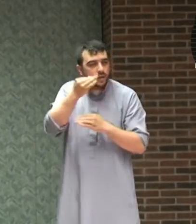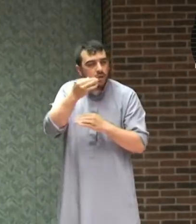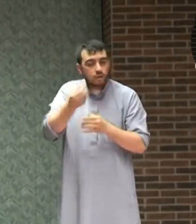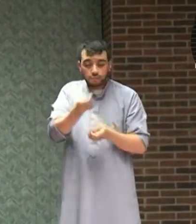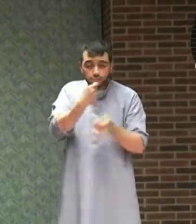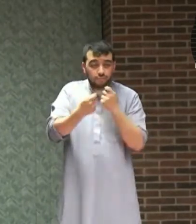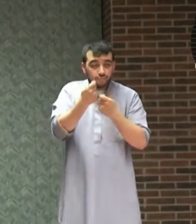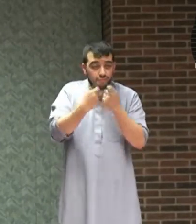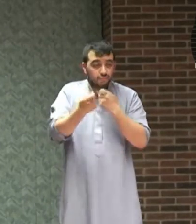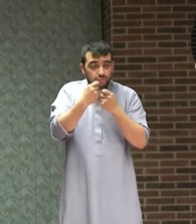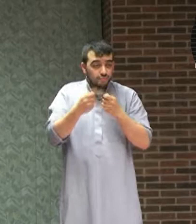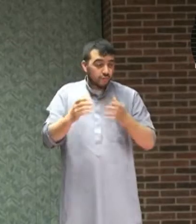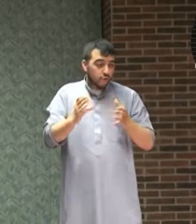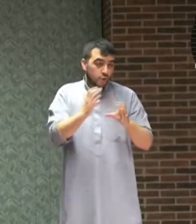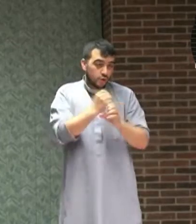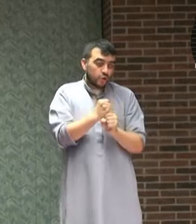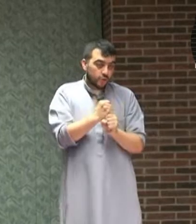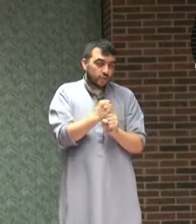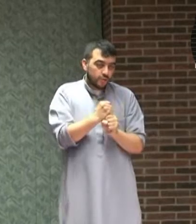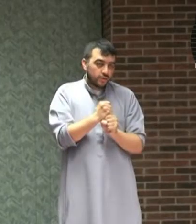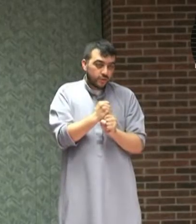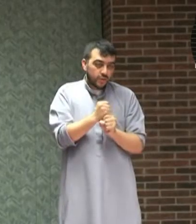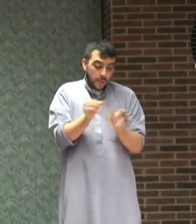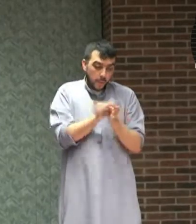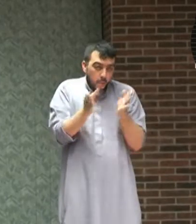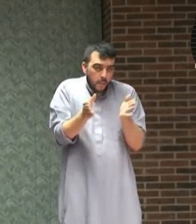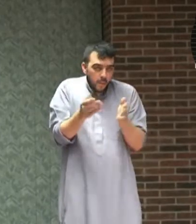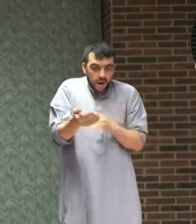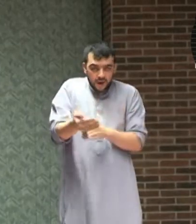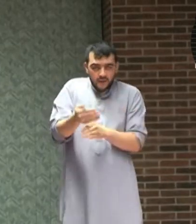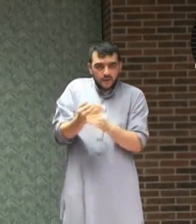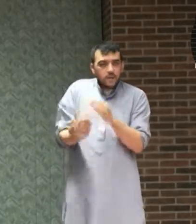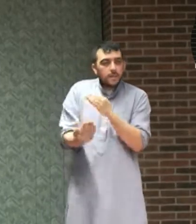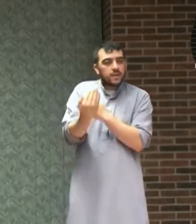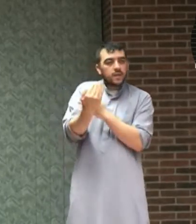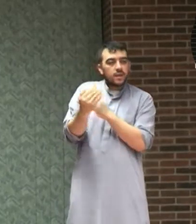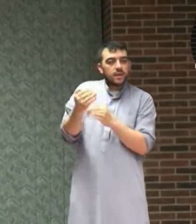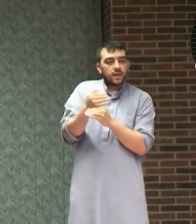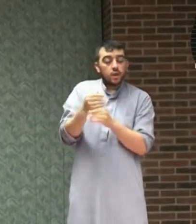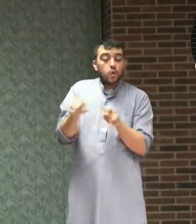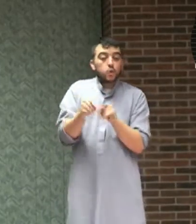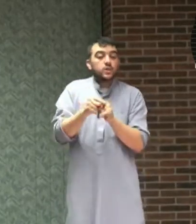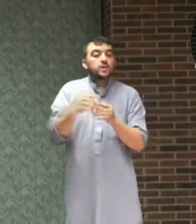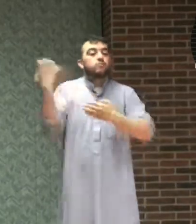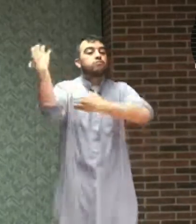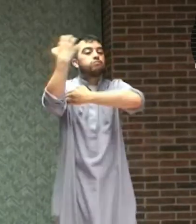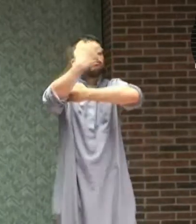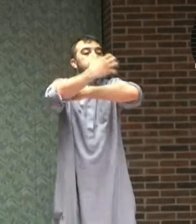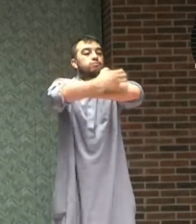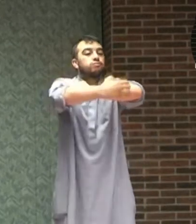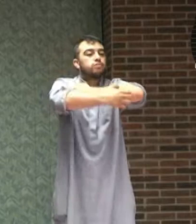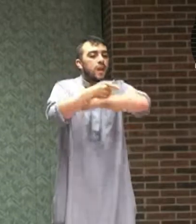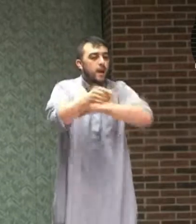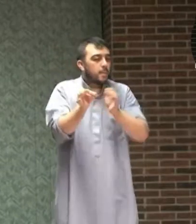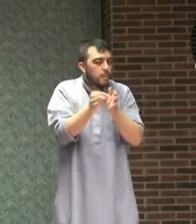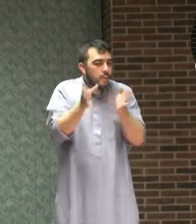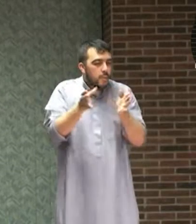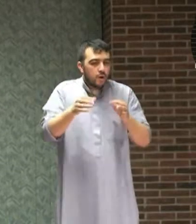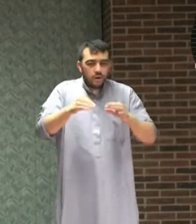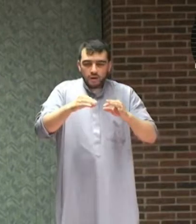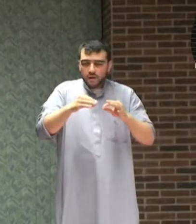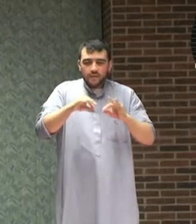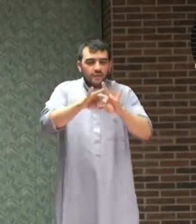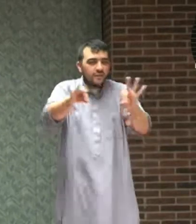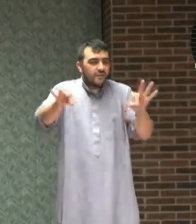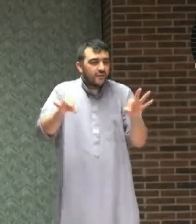avant de commencer le jeûne, avant le fajr. Également, le moment de la rupture du jeûne. Vous voyez que souvent, c'est des